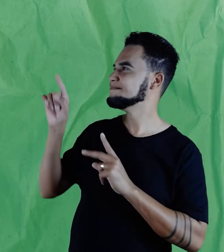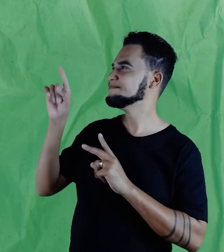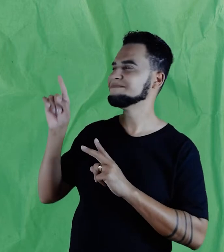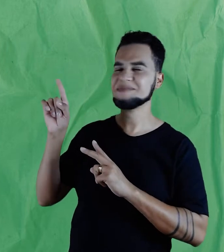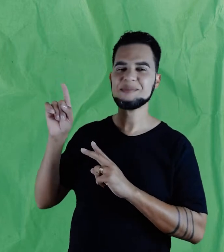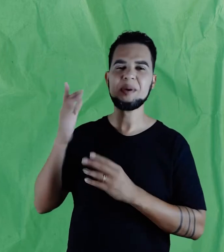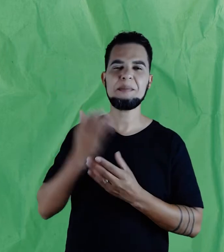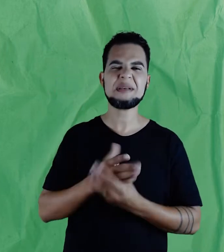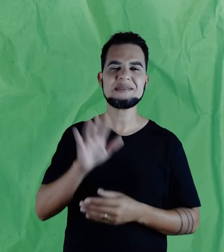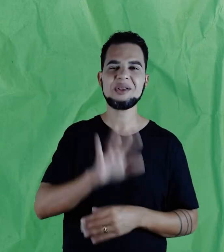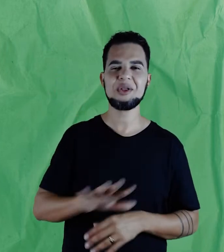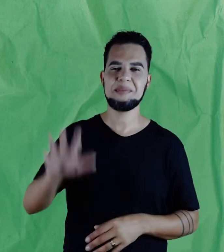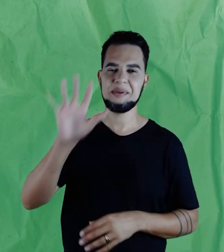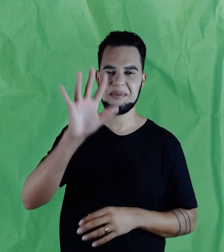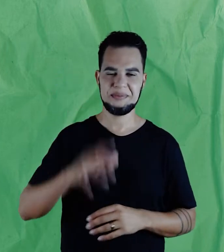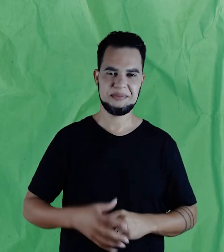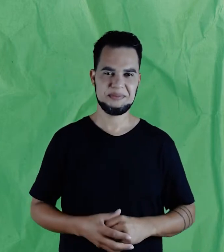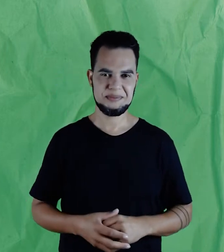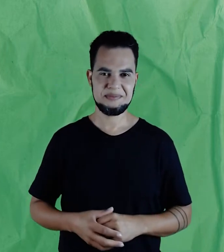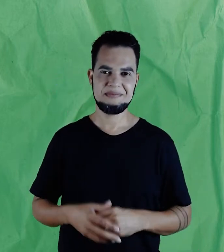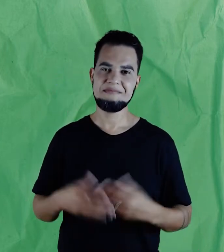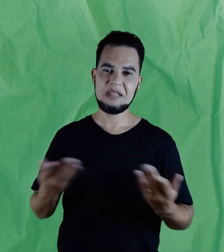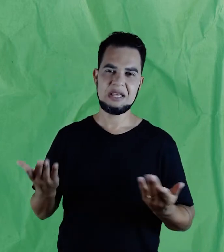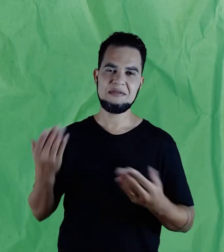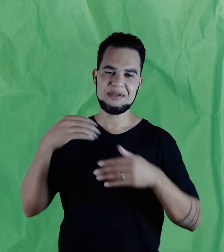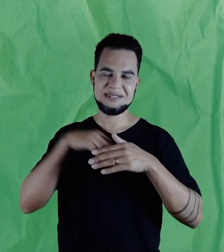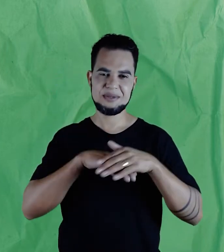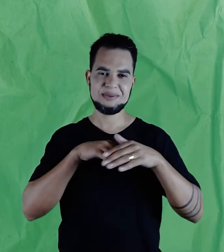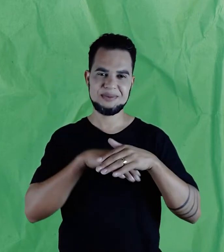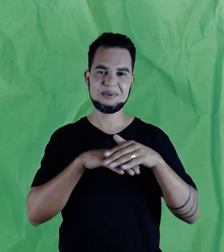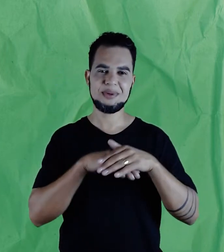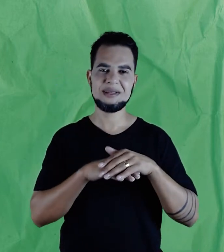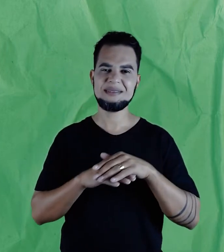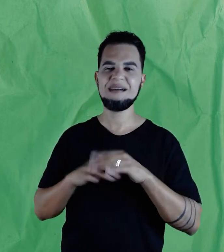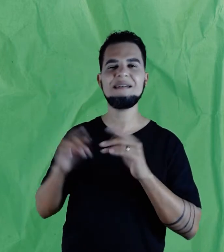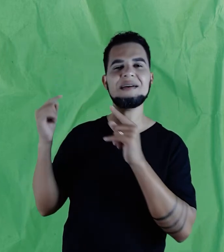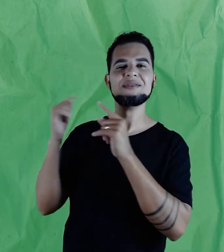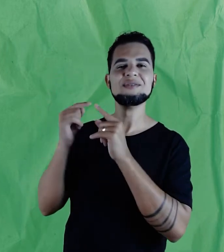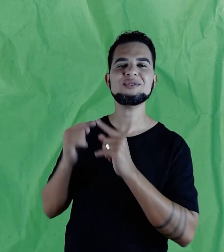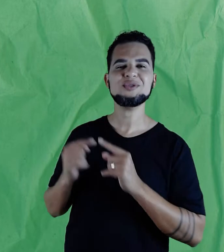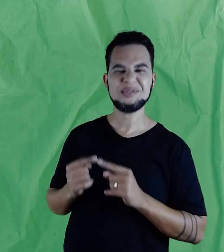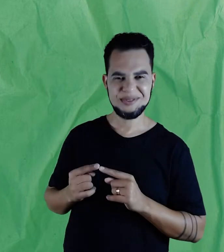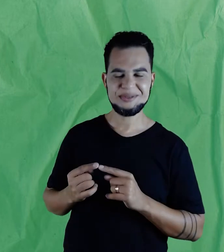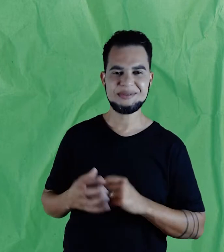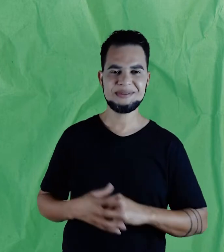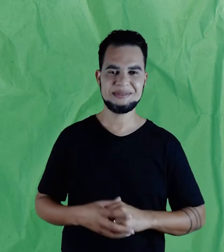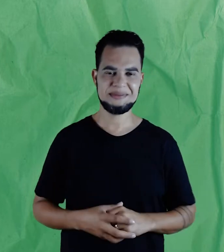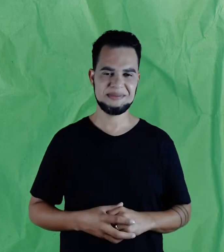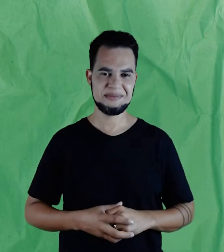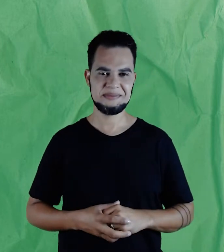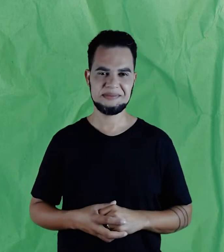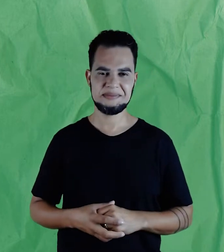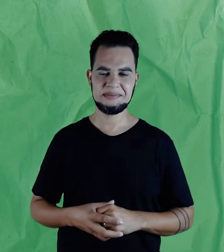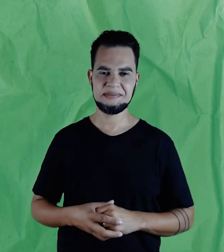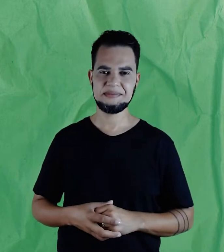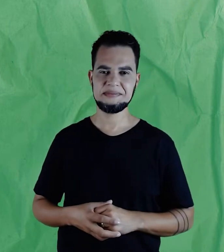uma pasta global, que fosse guardar estilos.